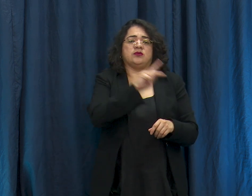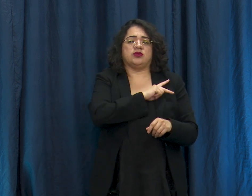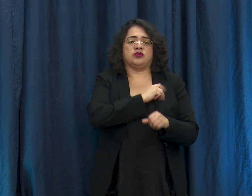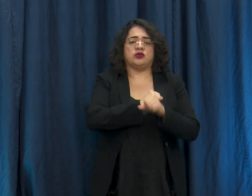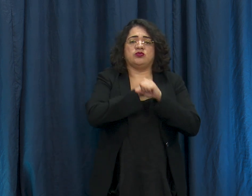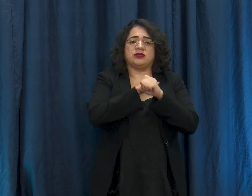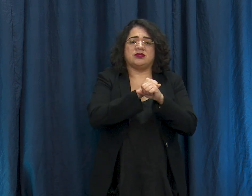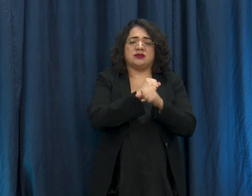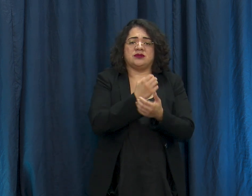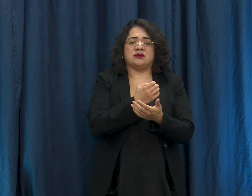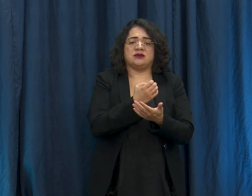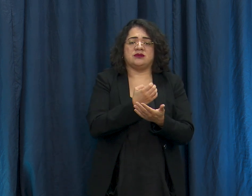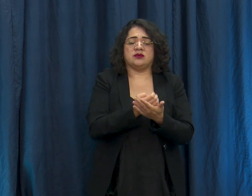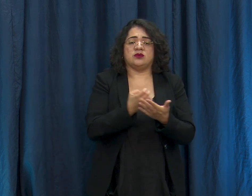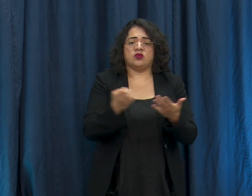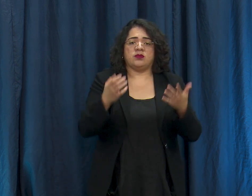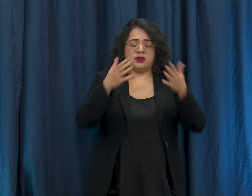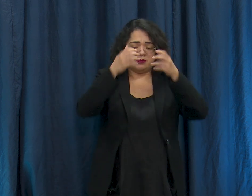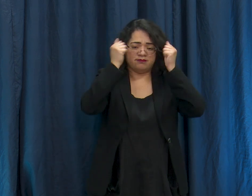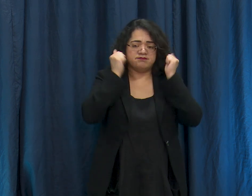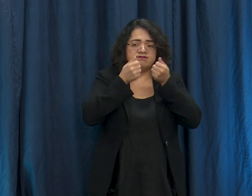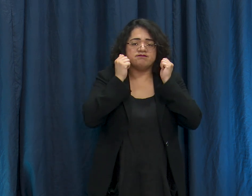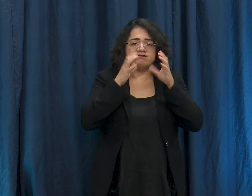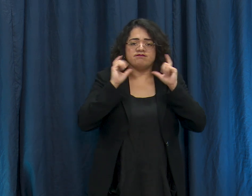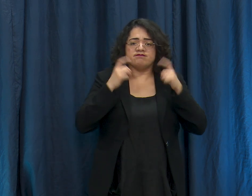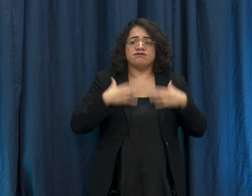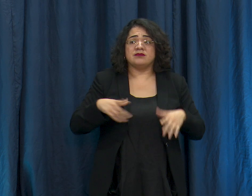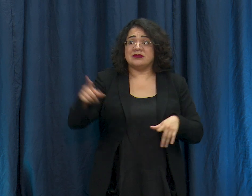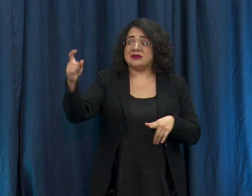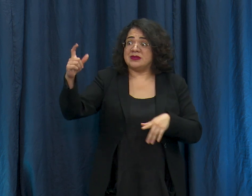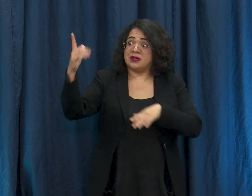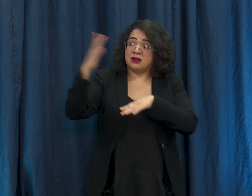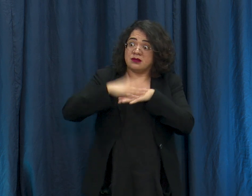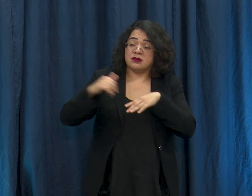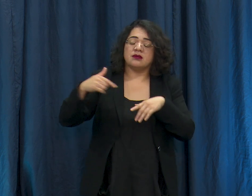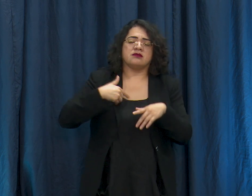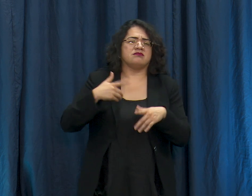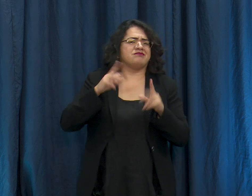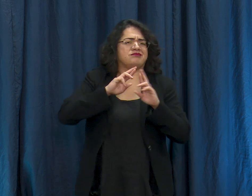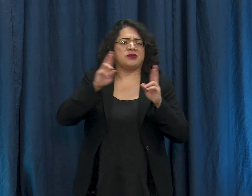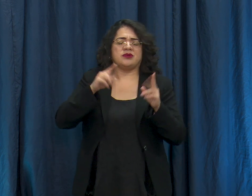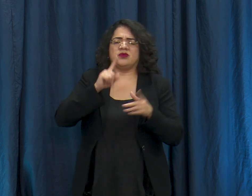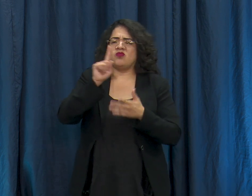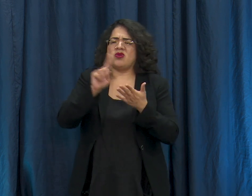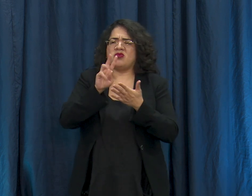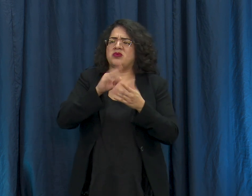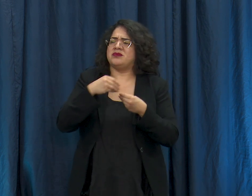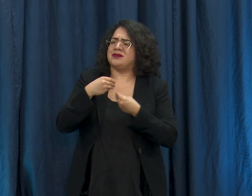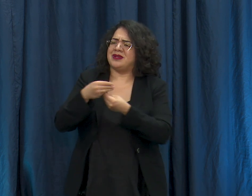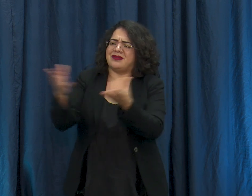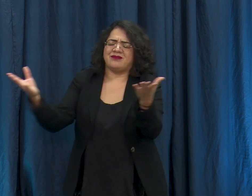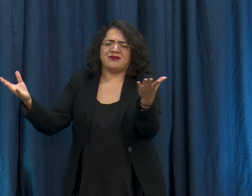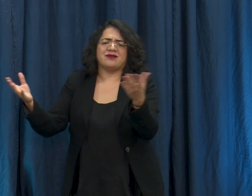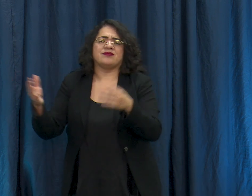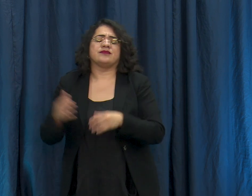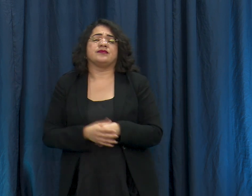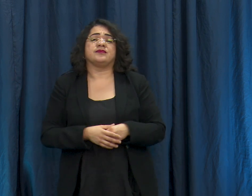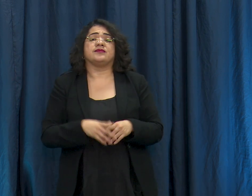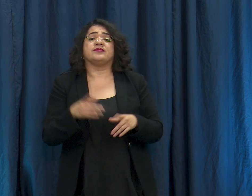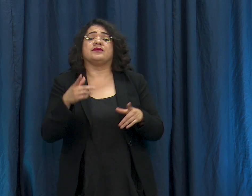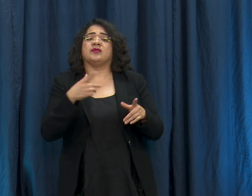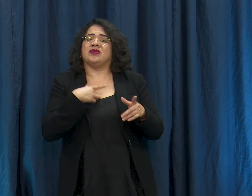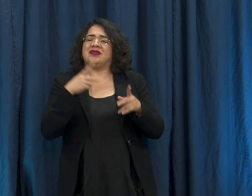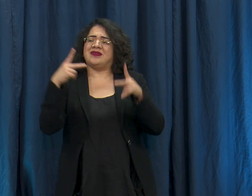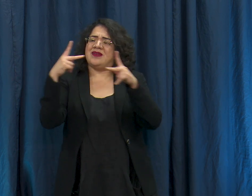administradores de estos centros día y noche para ayudar a resolver problemas con colocación de pacientes y